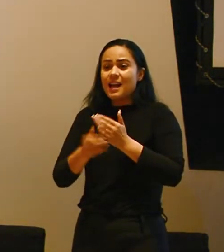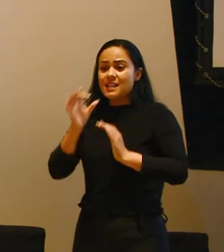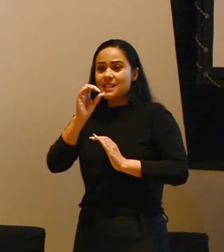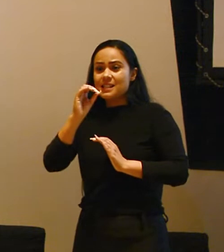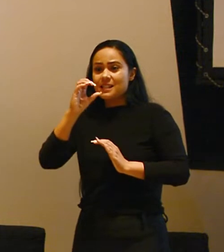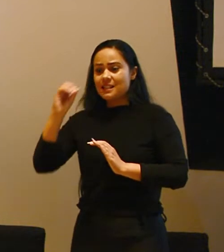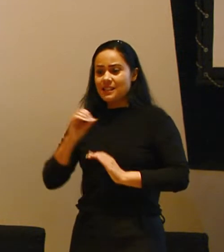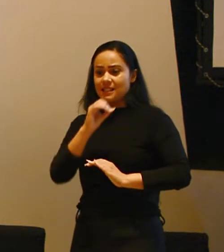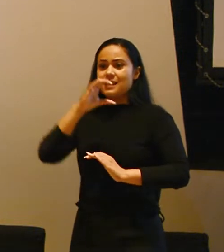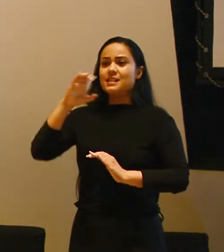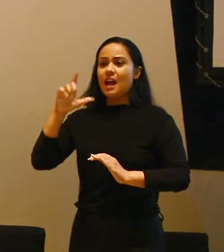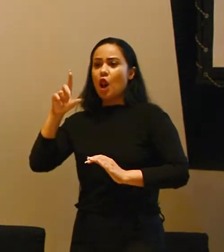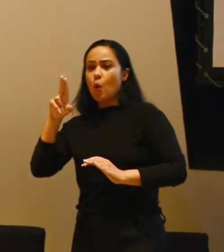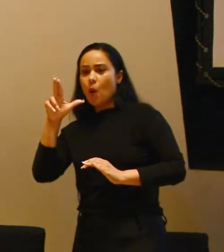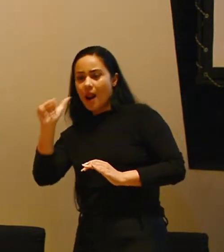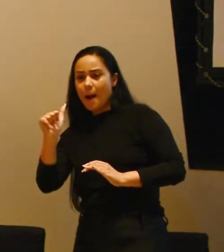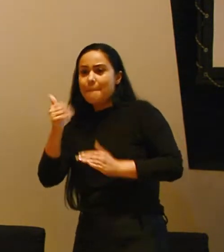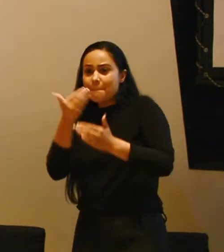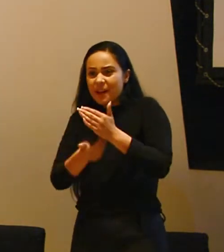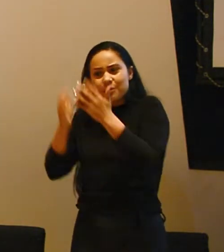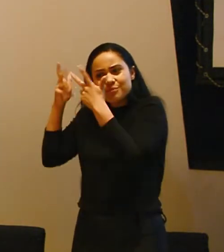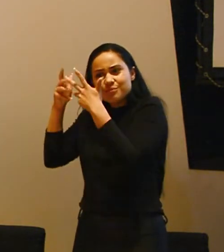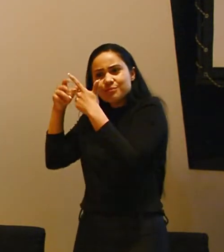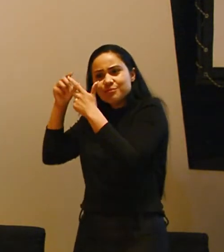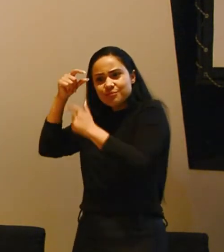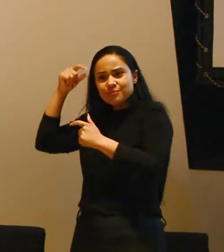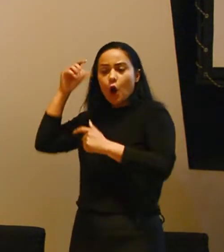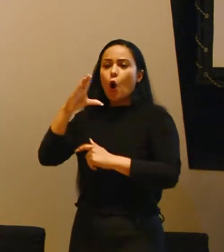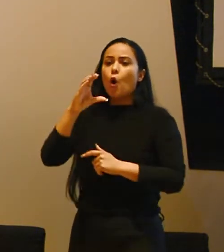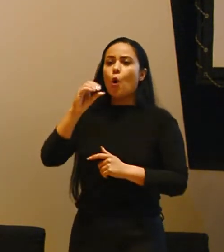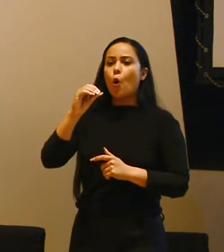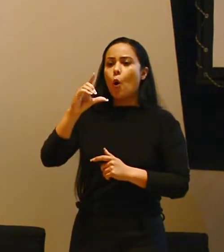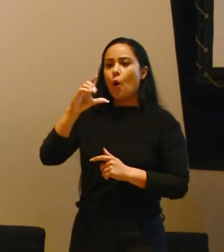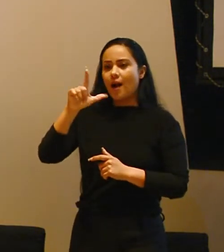ciliadas, perda dos neurônios cocleares e